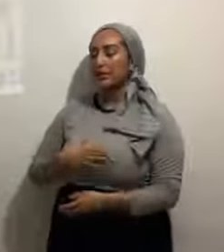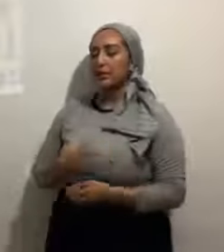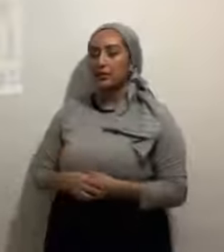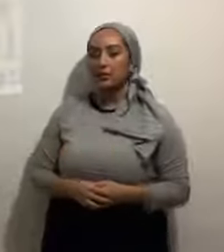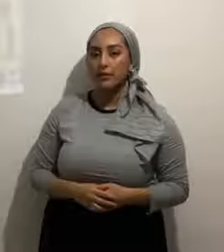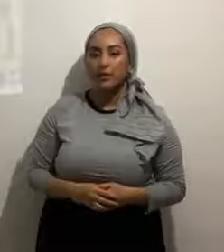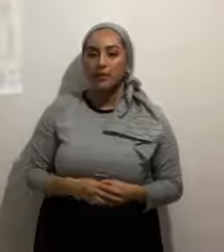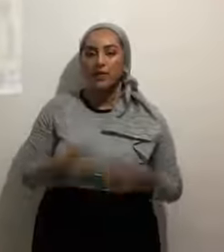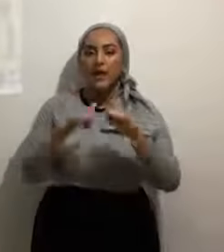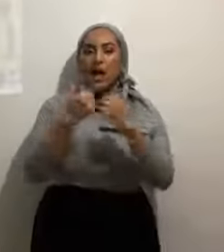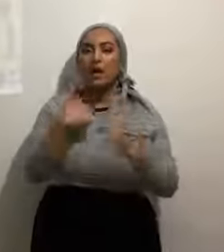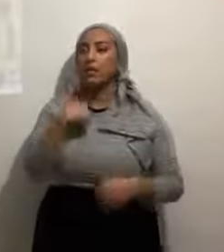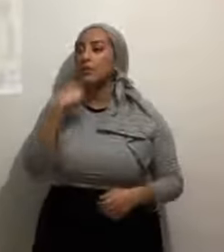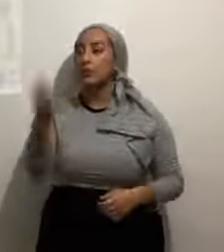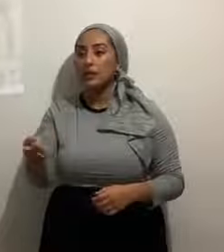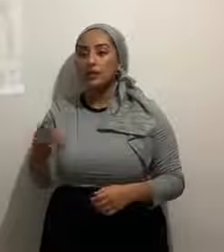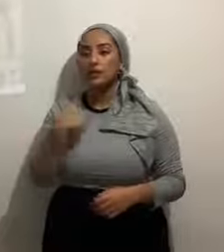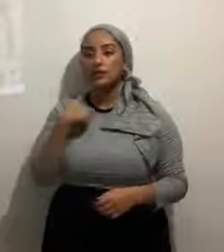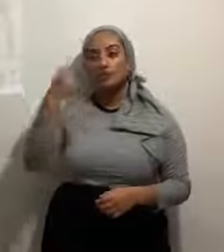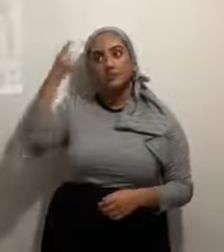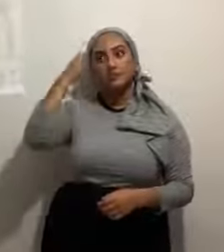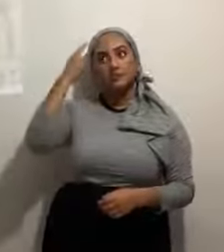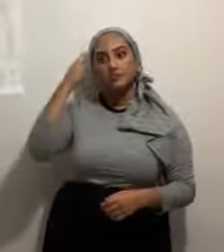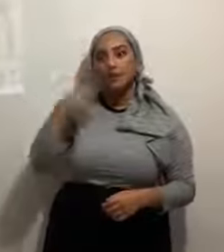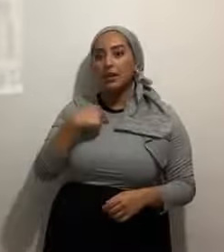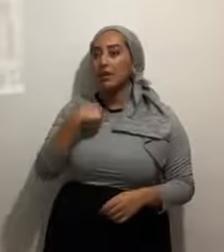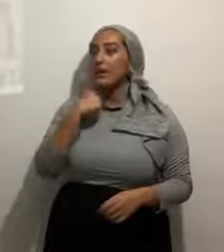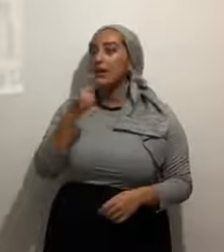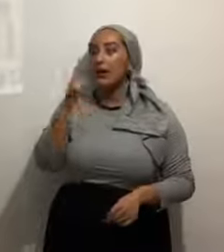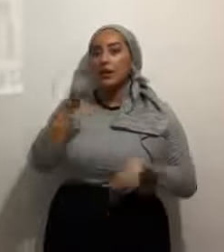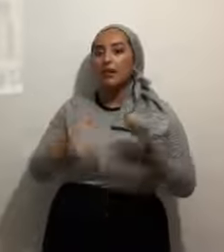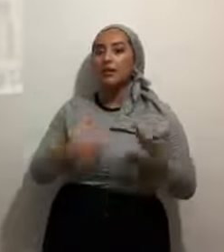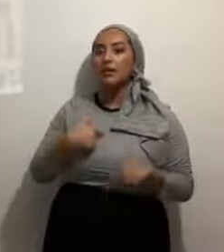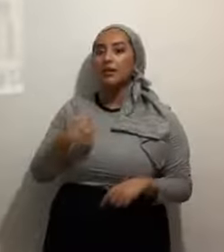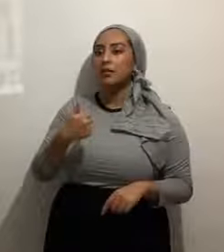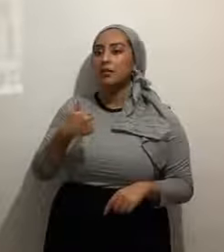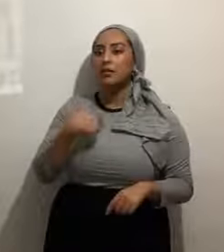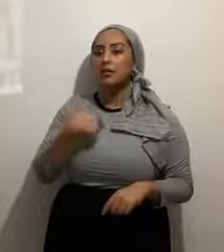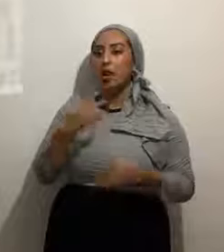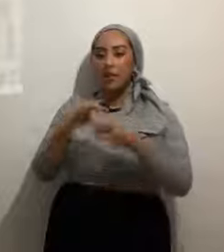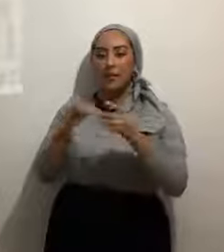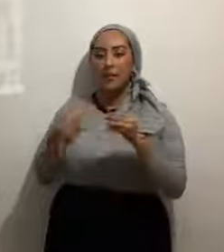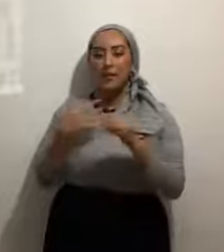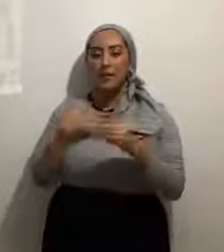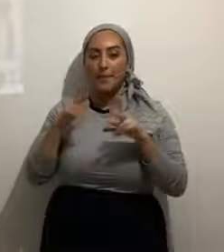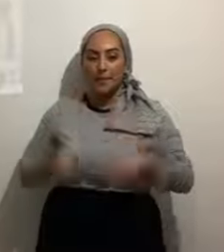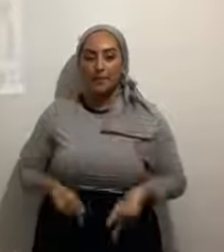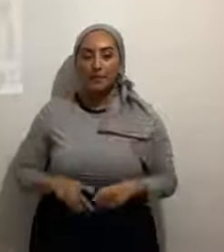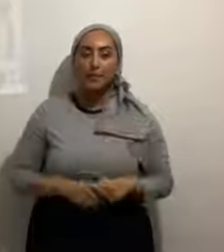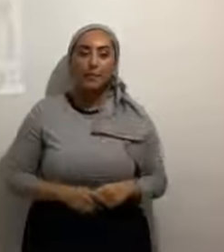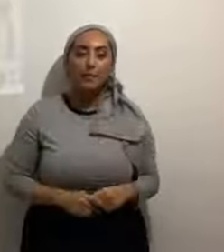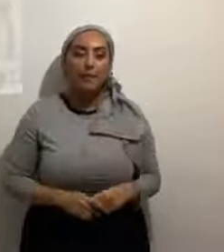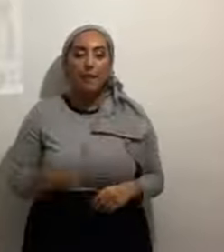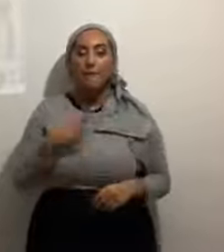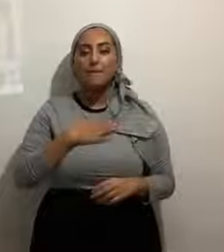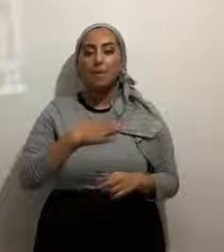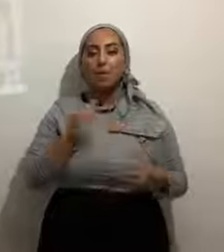¿Cómo se lo voy a decir con la mente? O sea, el Eterno puede hacer todo, pues, pero quiero hablar de mí como humano. Es mi palabra la